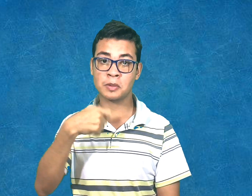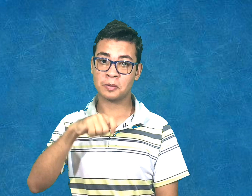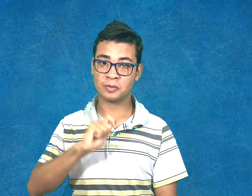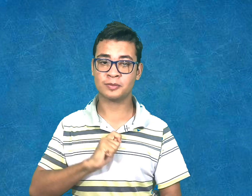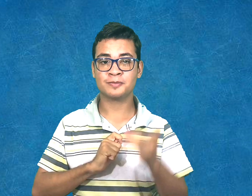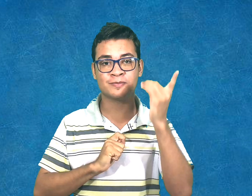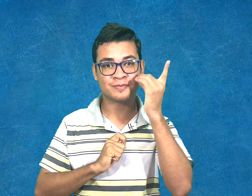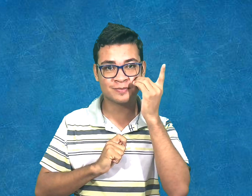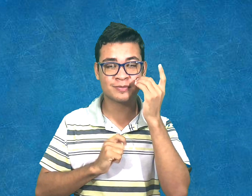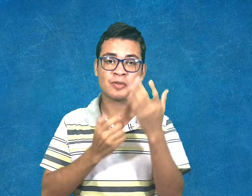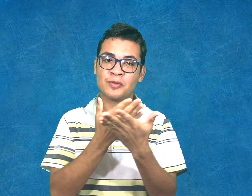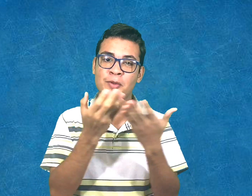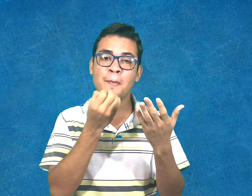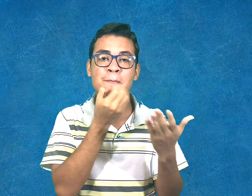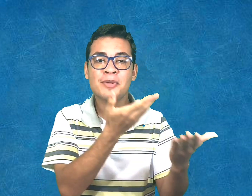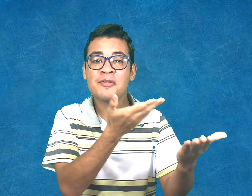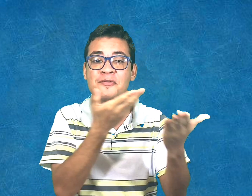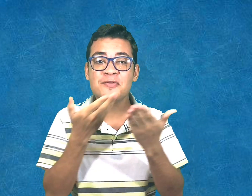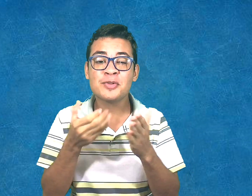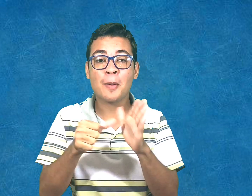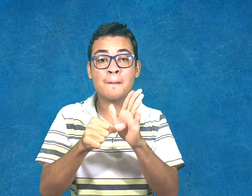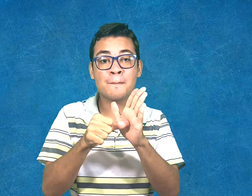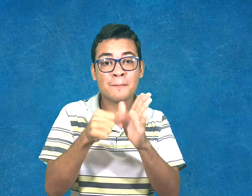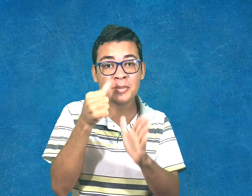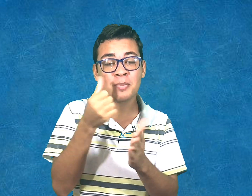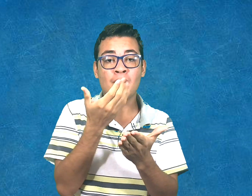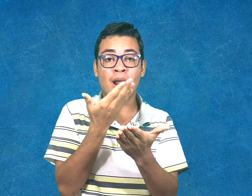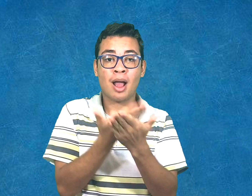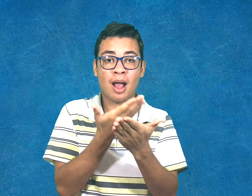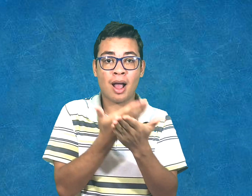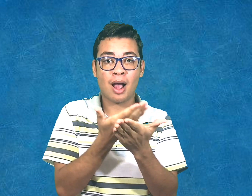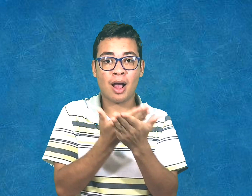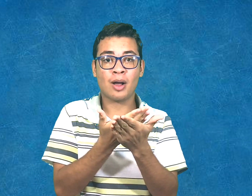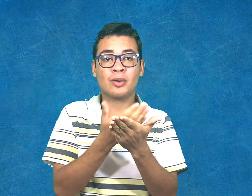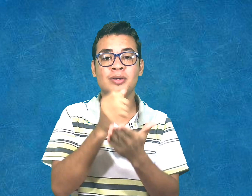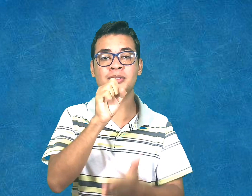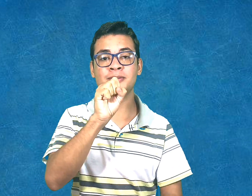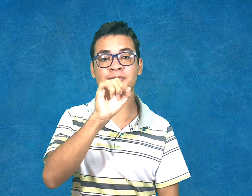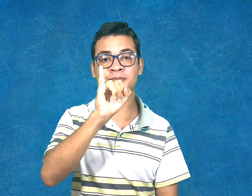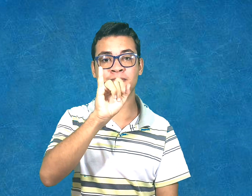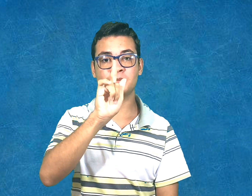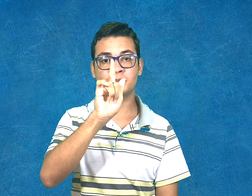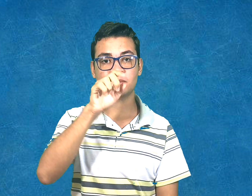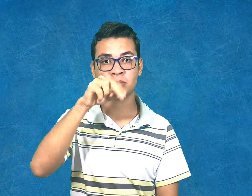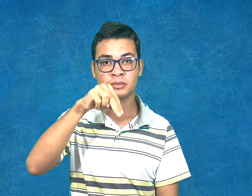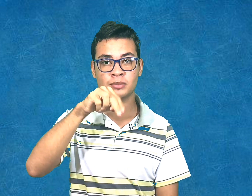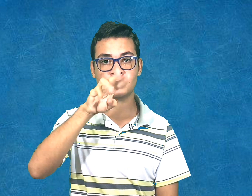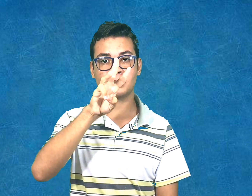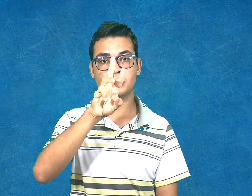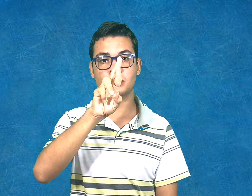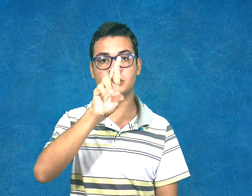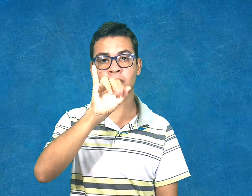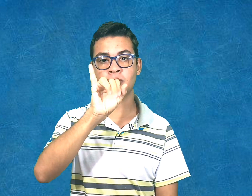e esse é o meu sinal. Seja bem-vindo e bem-vinda à primeira aula de Sign